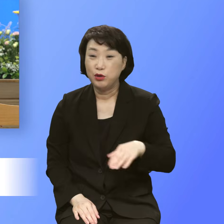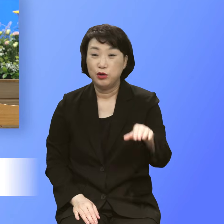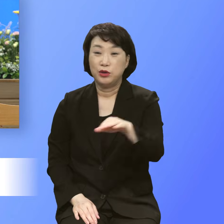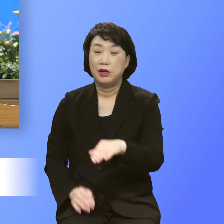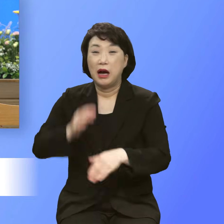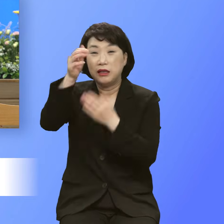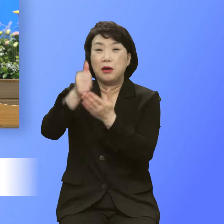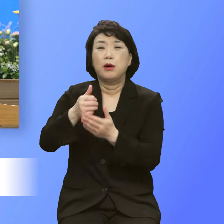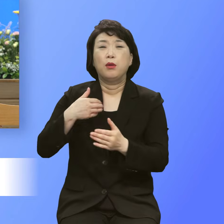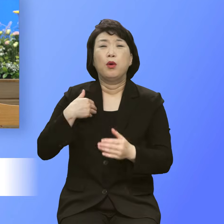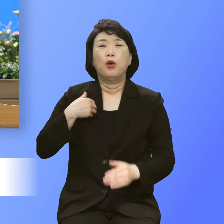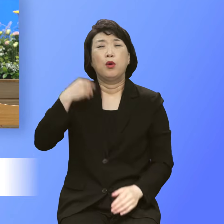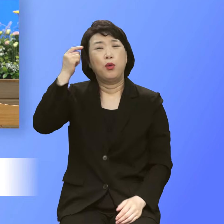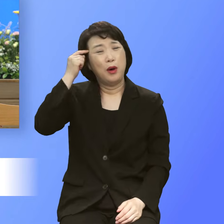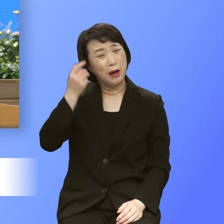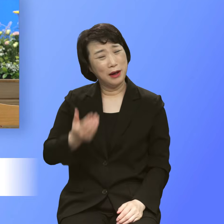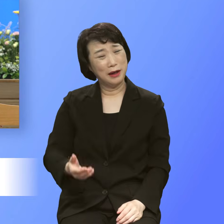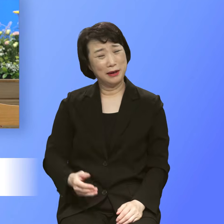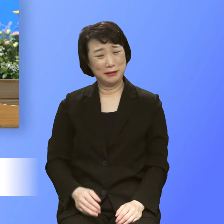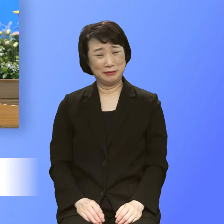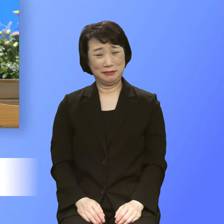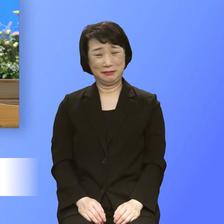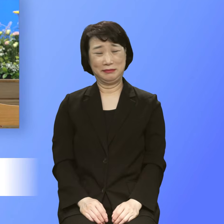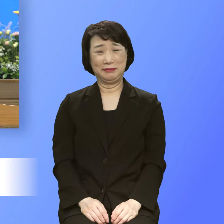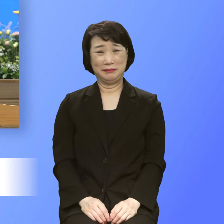우리는 하나님을 모를까?